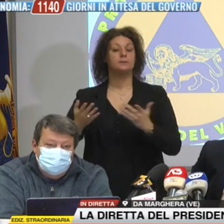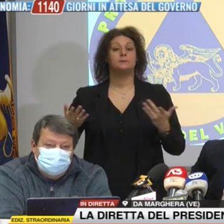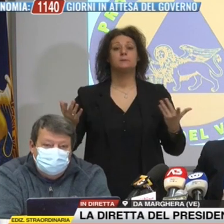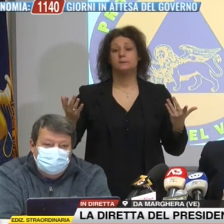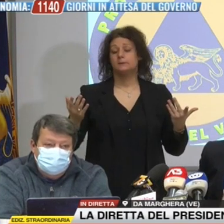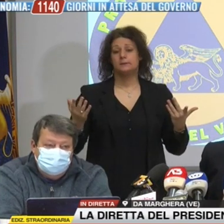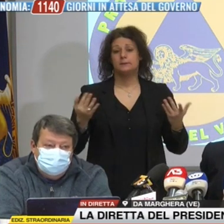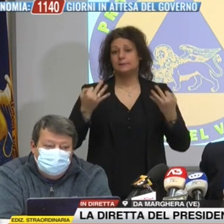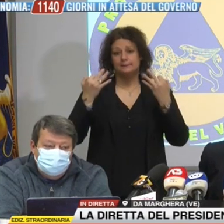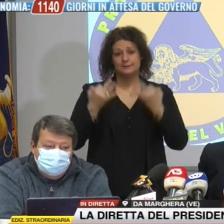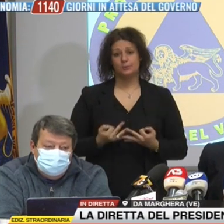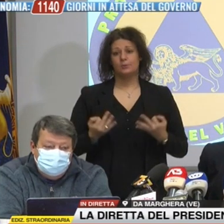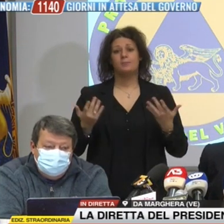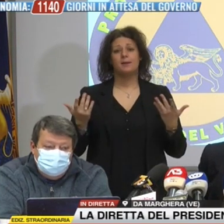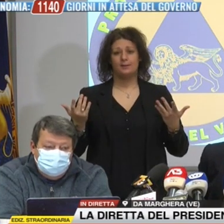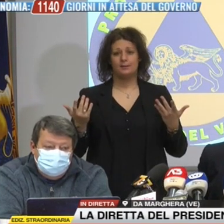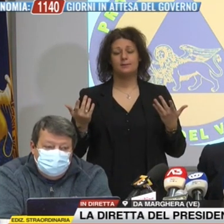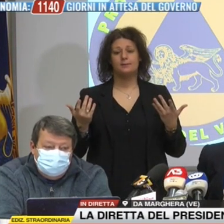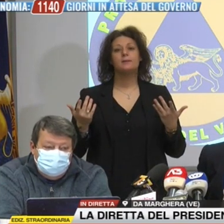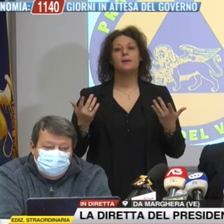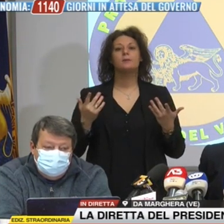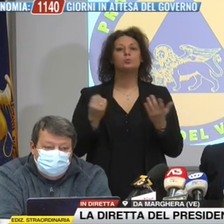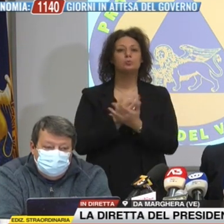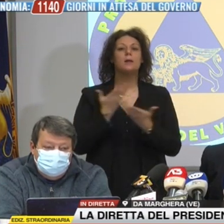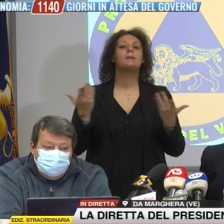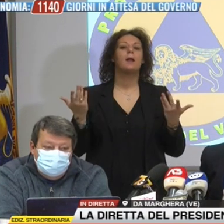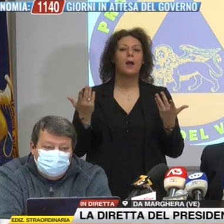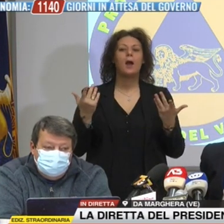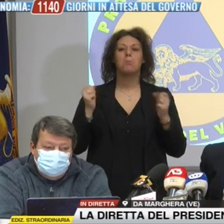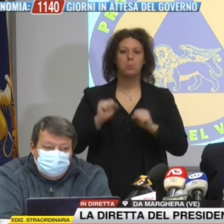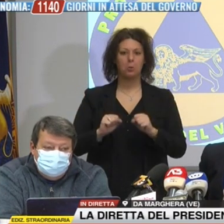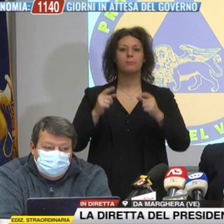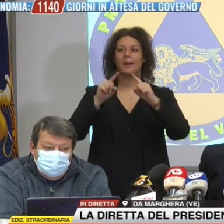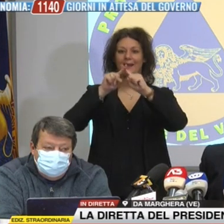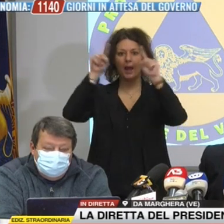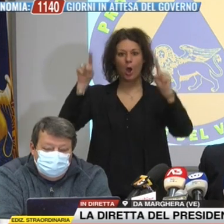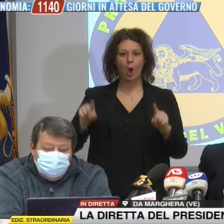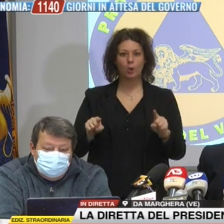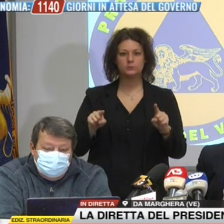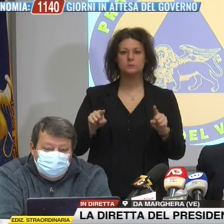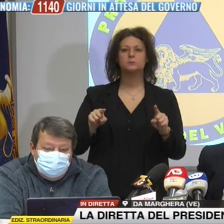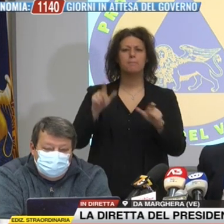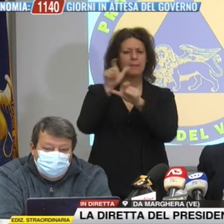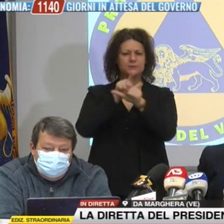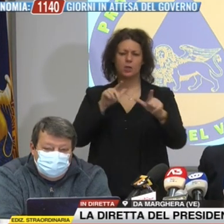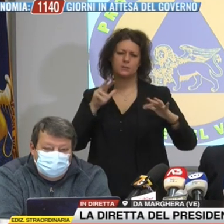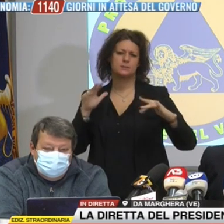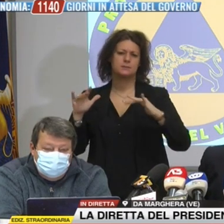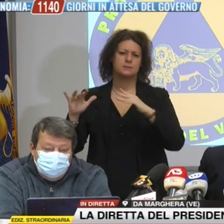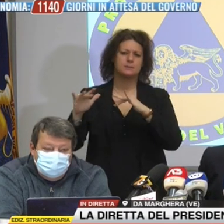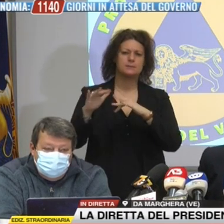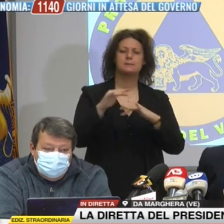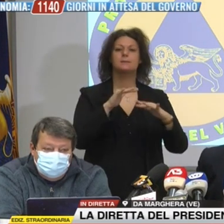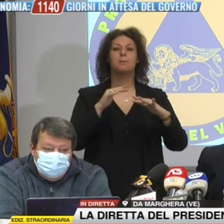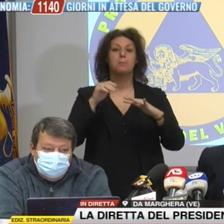i magazzini pieni, i grandi magazzini pieni, avremo negozi che tracimeranno di persone che